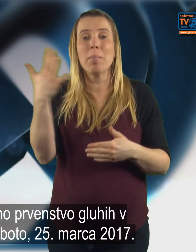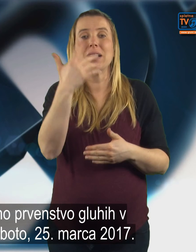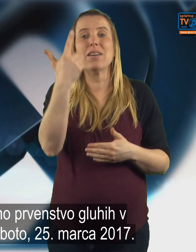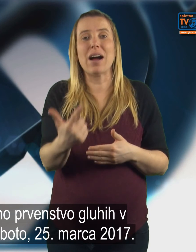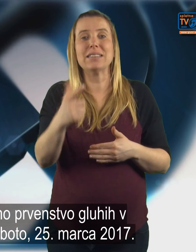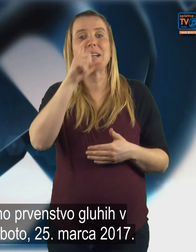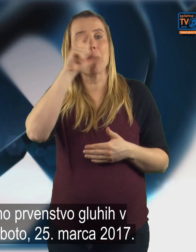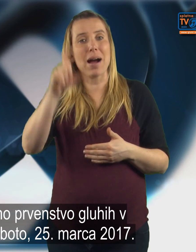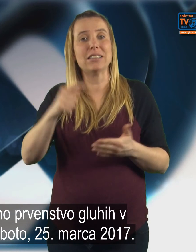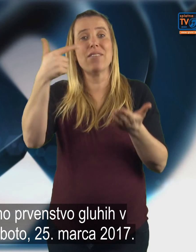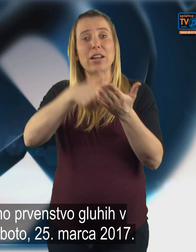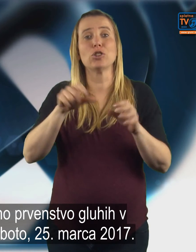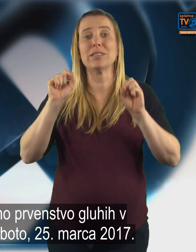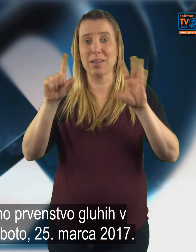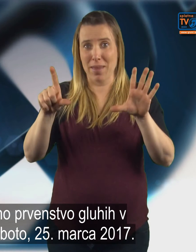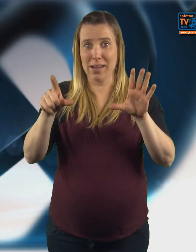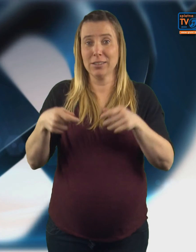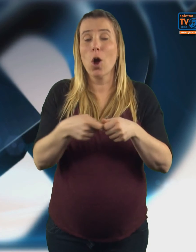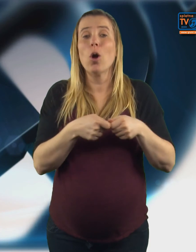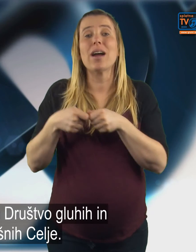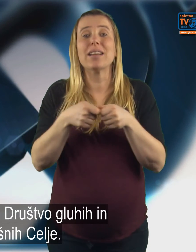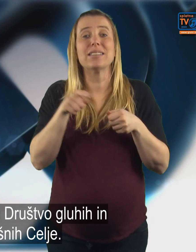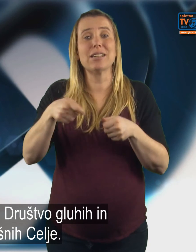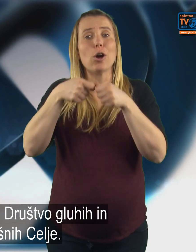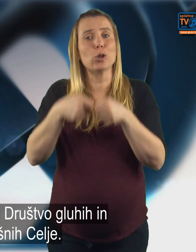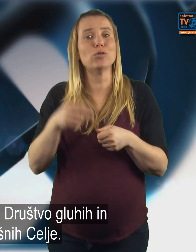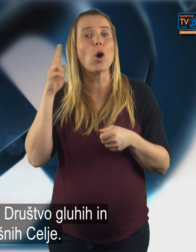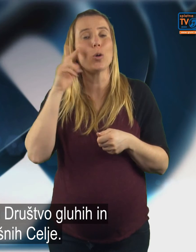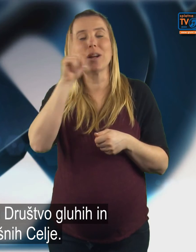marca 2017. Organizira ga Društvo gluhih in naglušnih Celje.